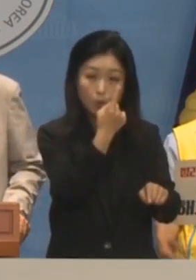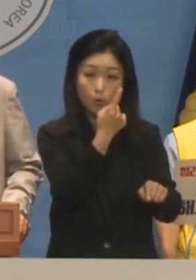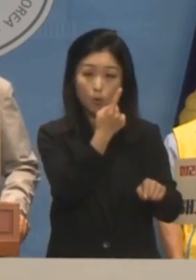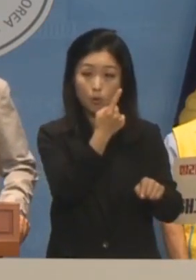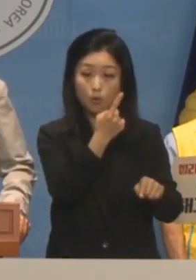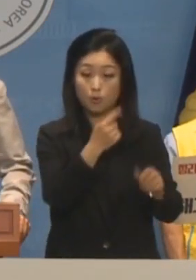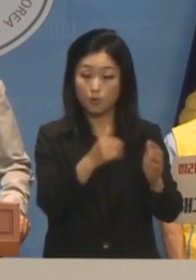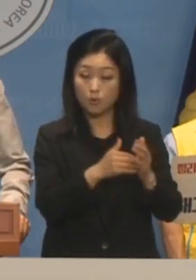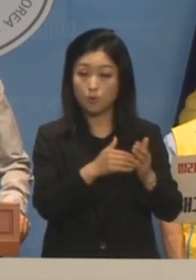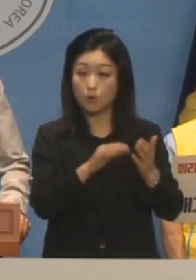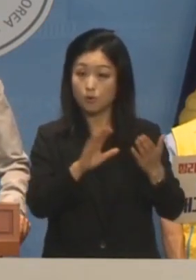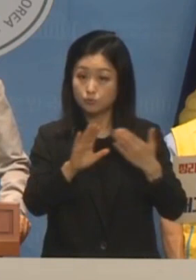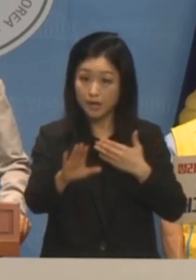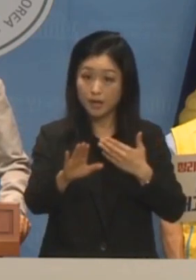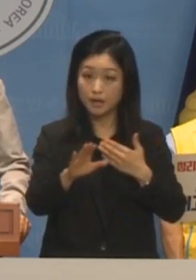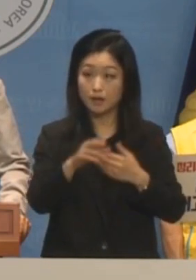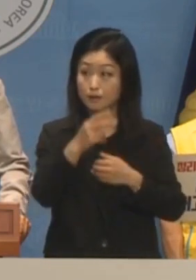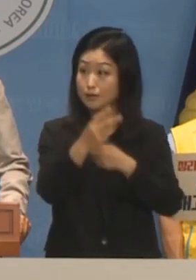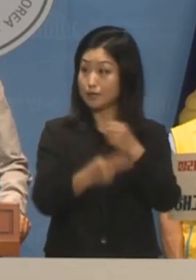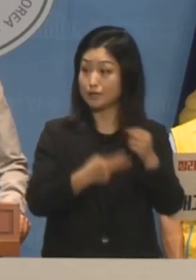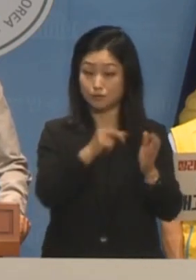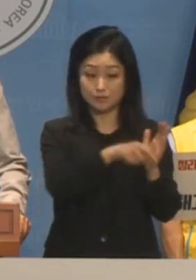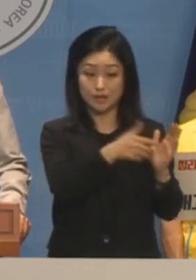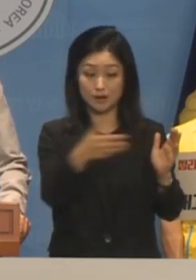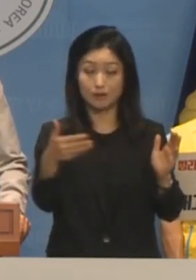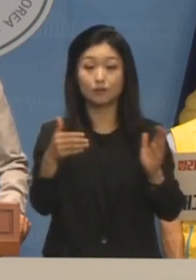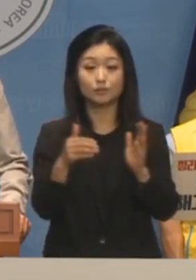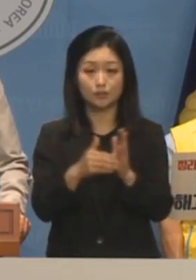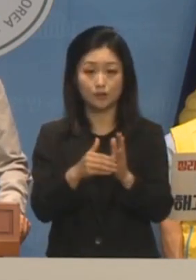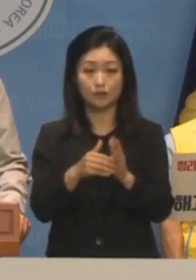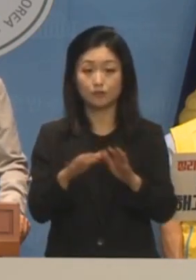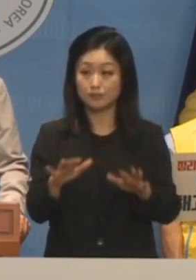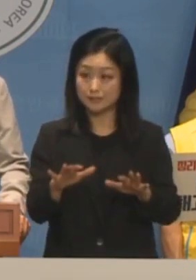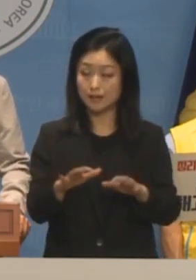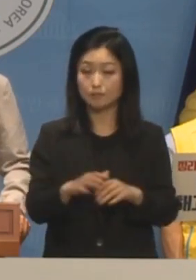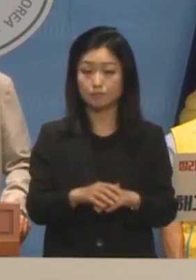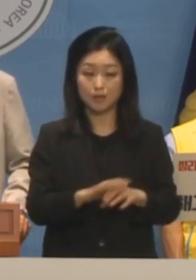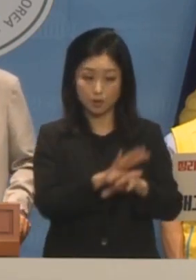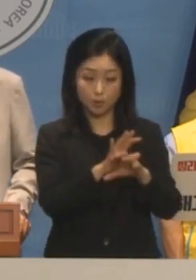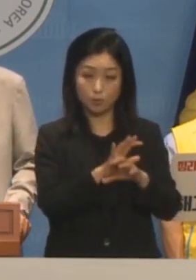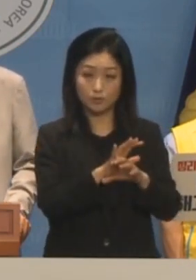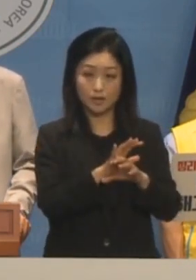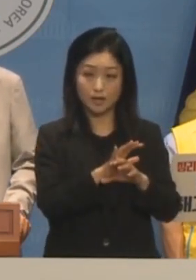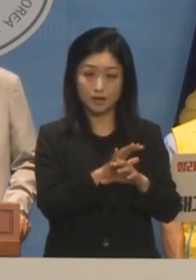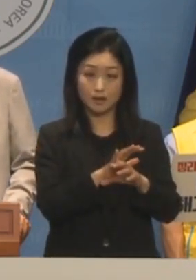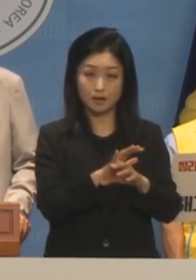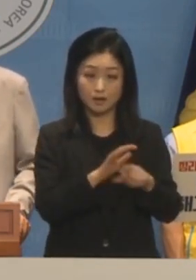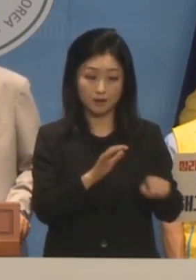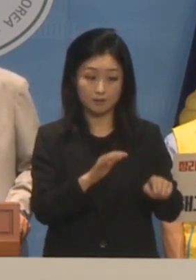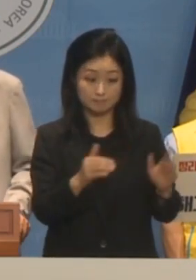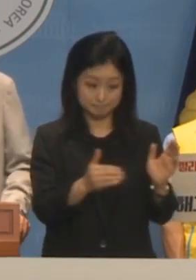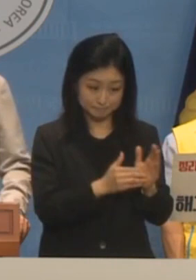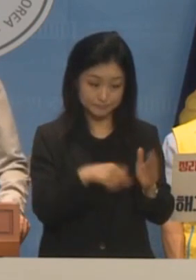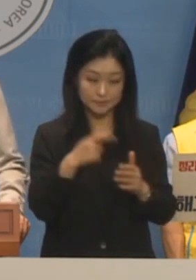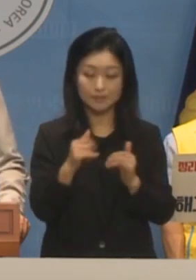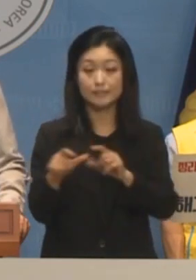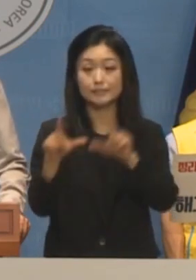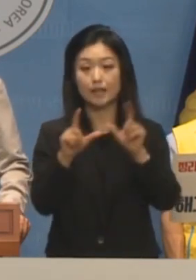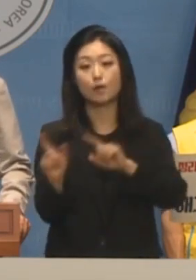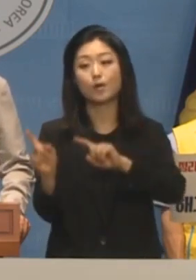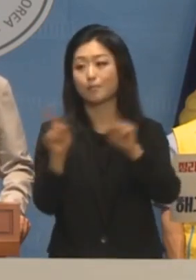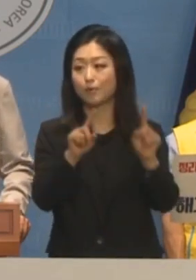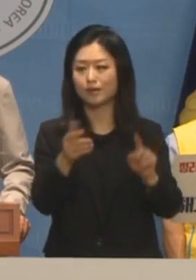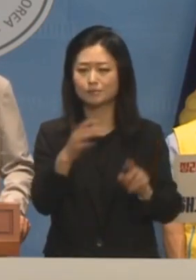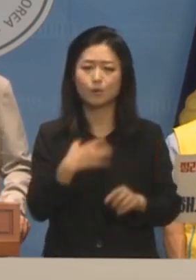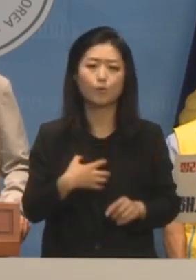간 후로 올해 2년이 지났고 시민들은 이제 팬데믹에 빼앗긴 일상을 찾았습니다. 그러나 여전히 고통